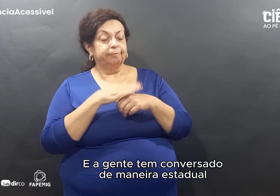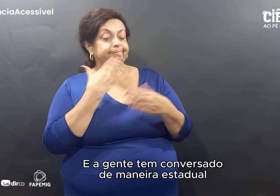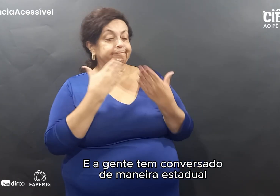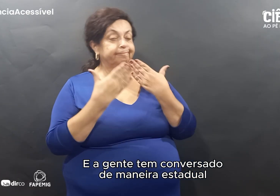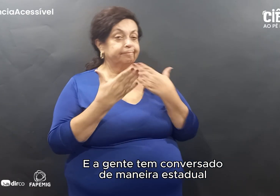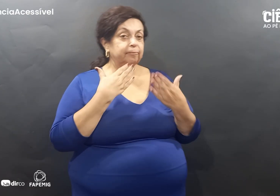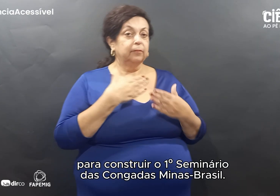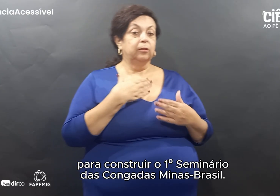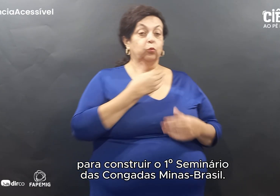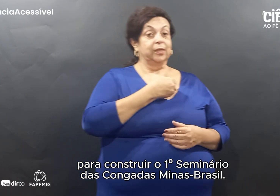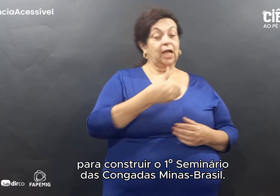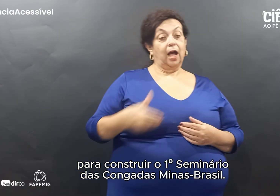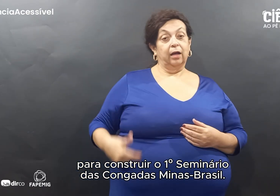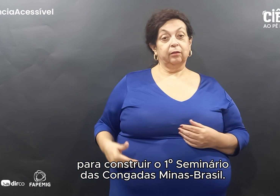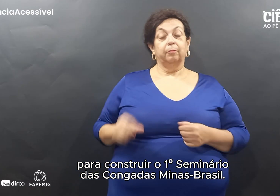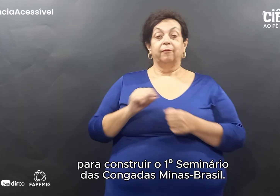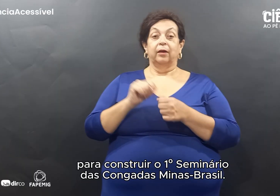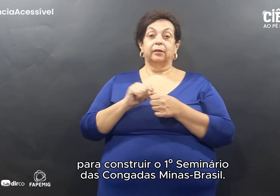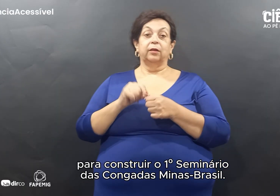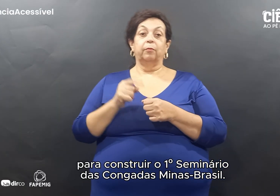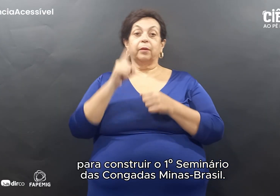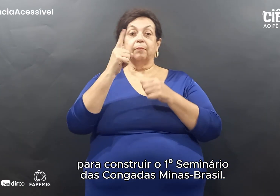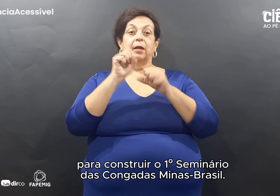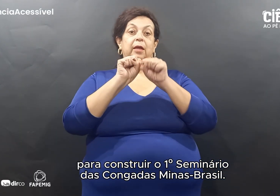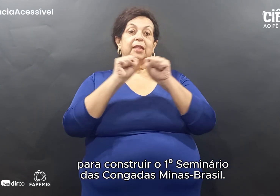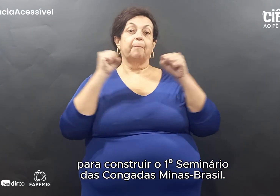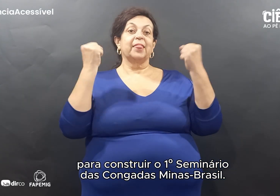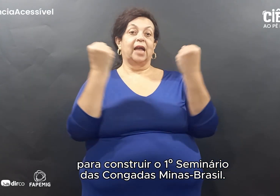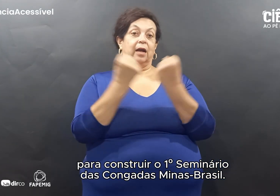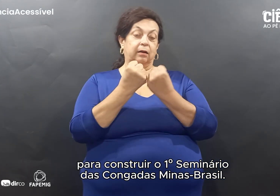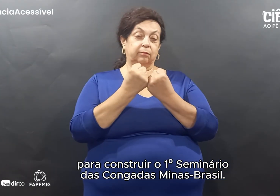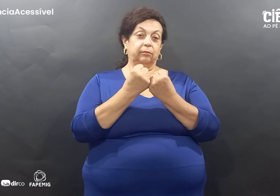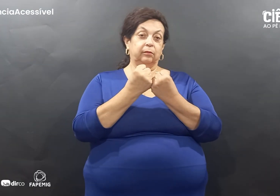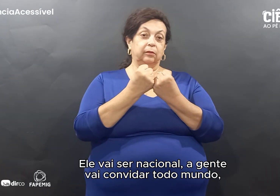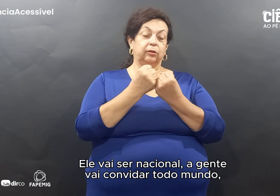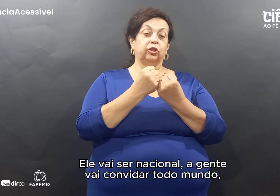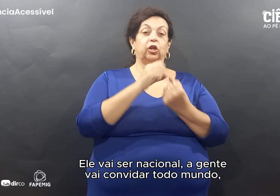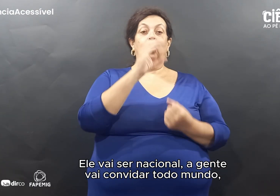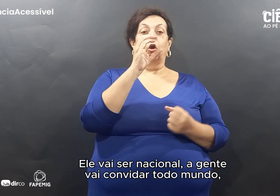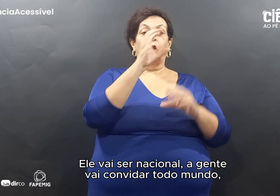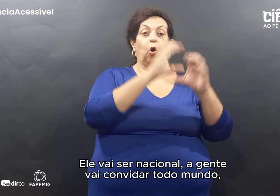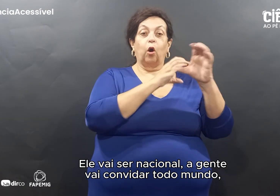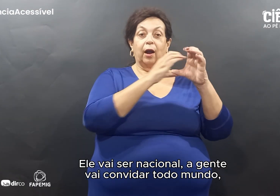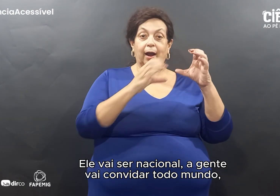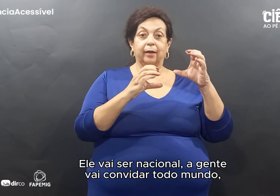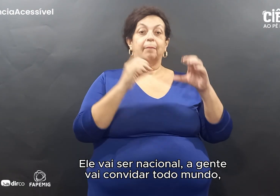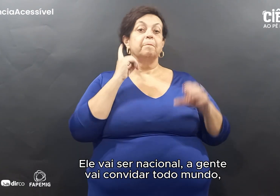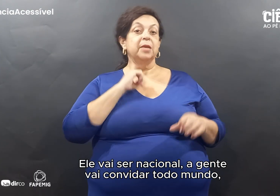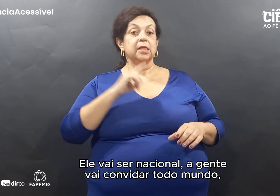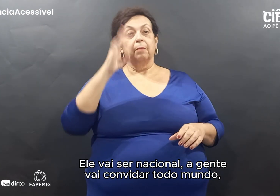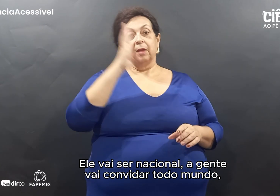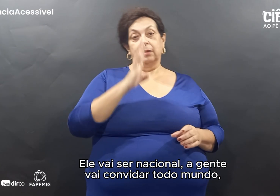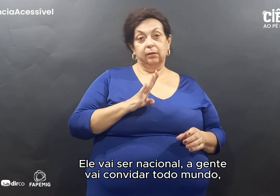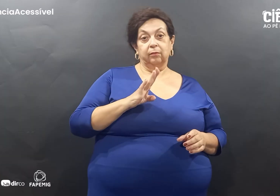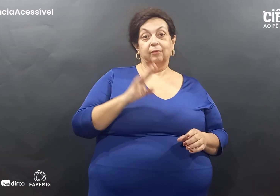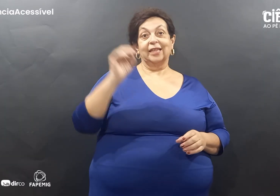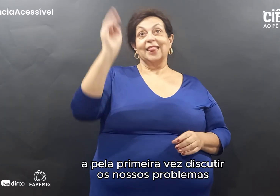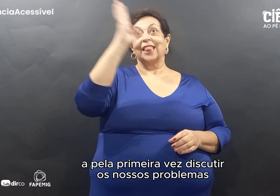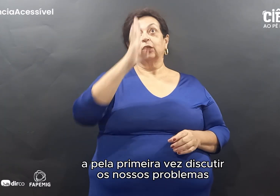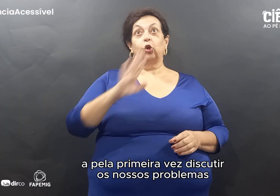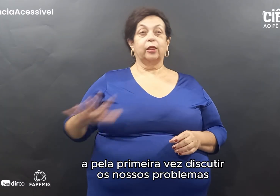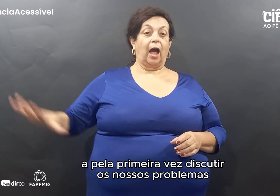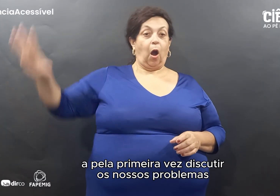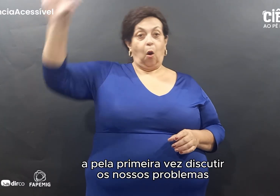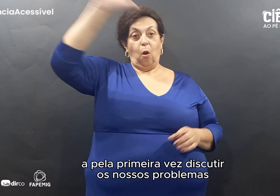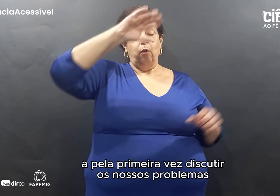maneira estadual para construir o primeiro seminário das Congadas Minas Brasil. Ele vai ser nacional. A gente vai estar convidando todo mundo